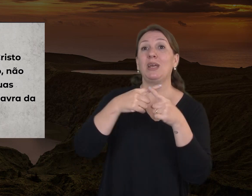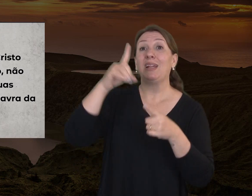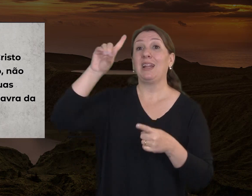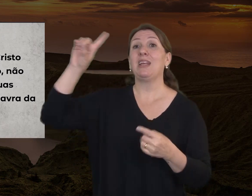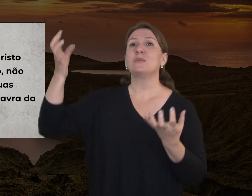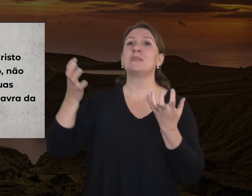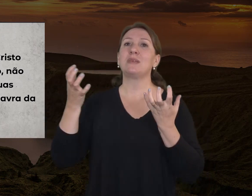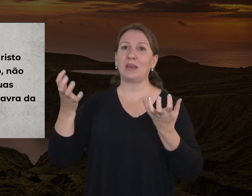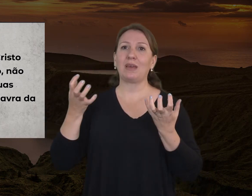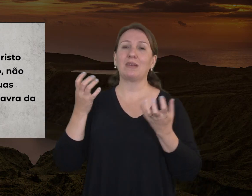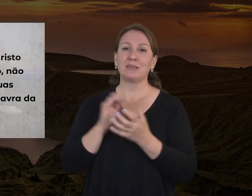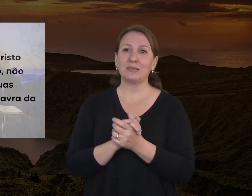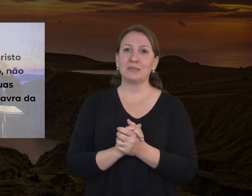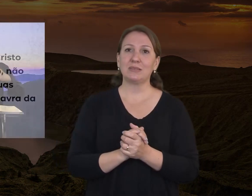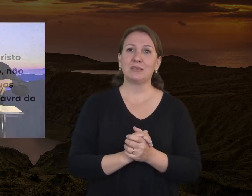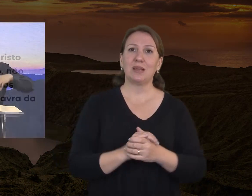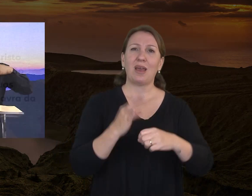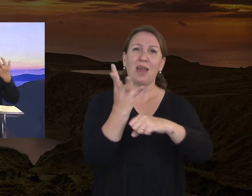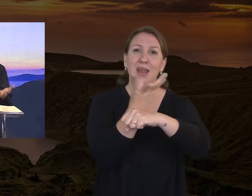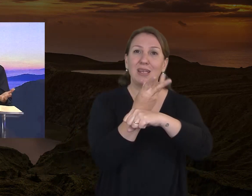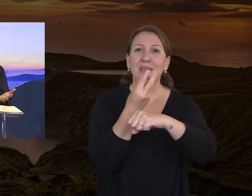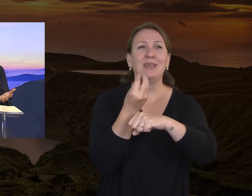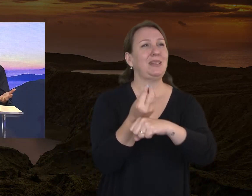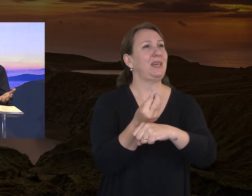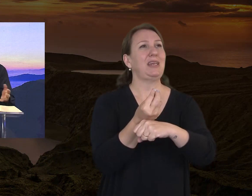não só nós, a igreja, Ele quer reconciliar o